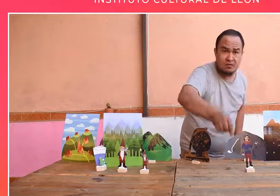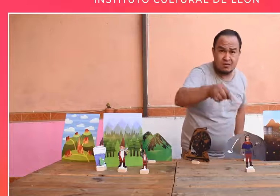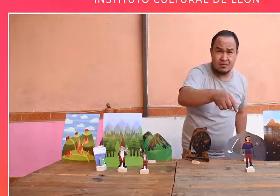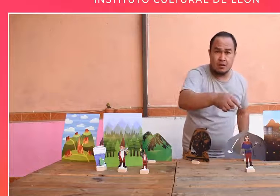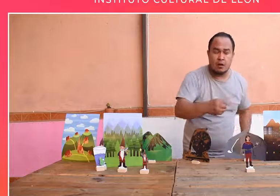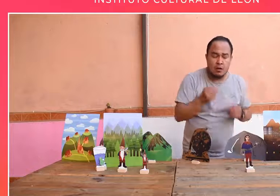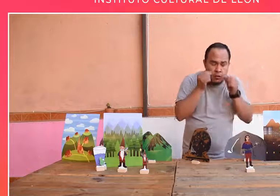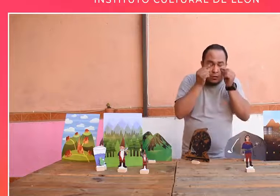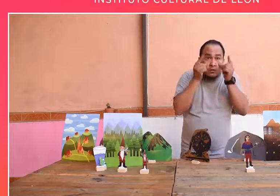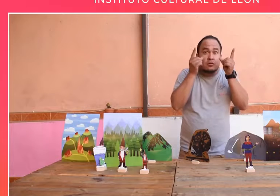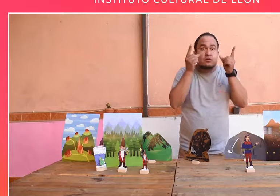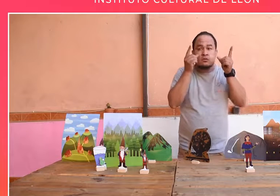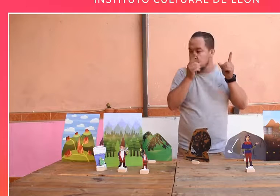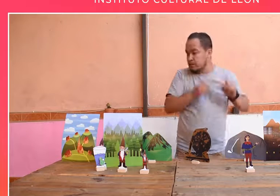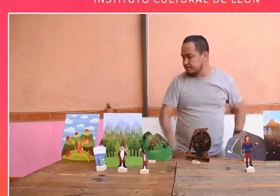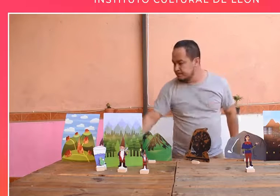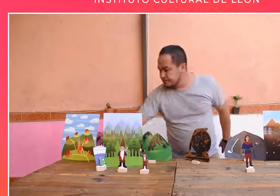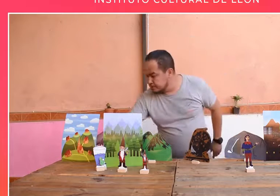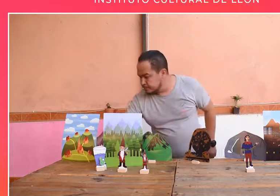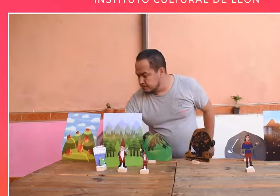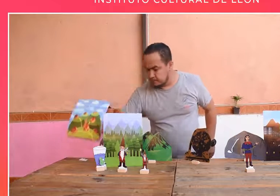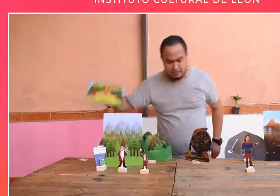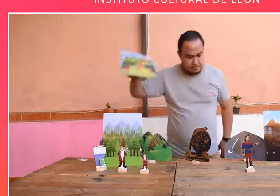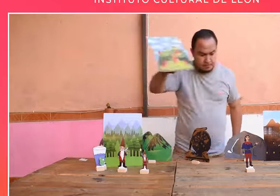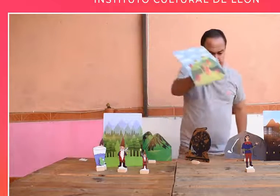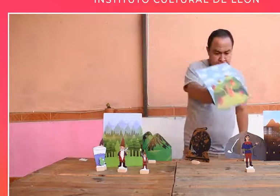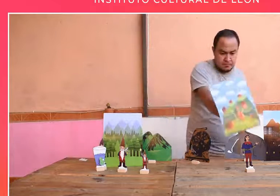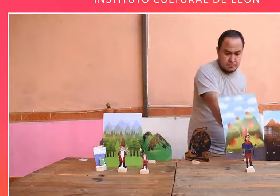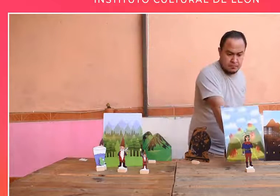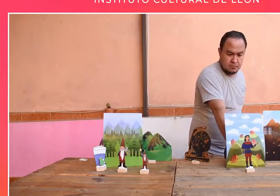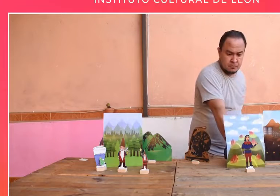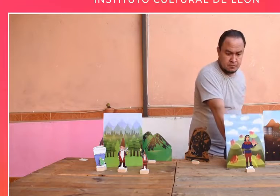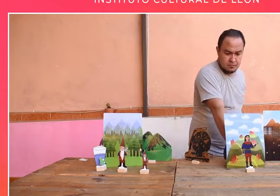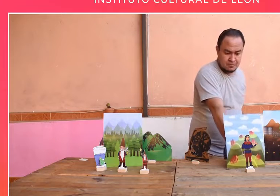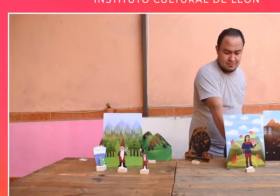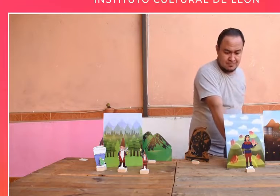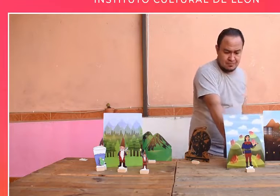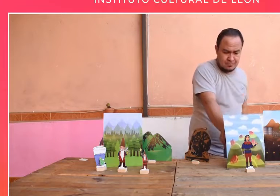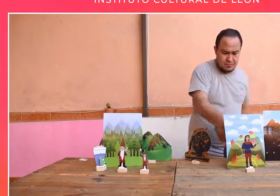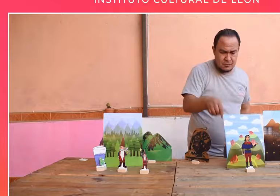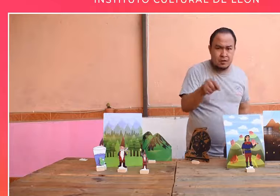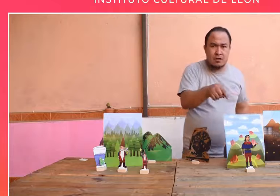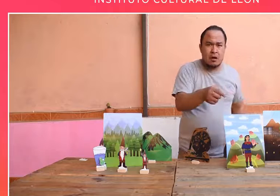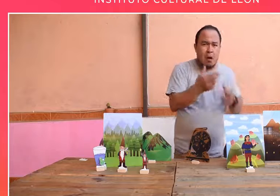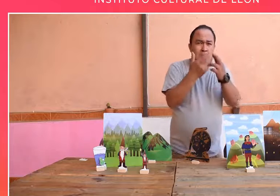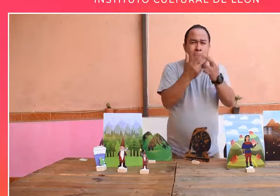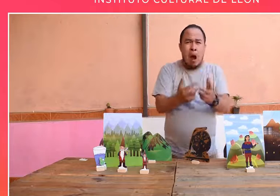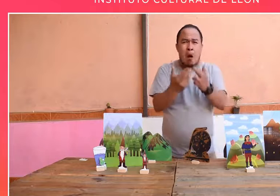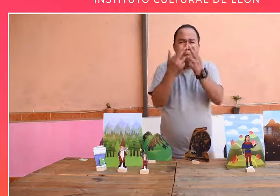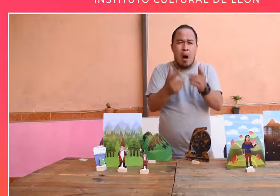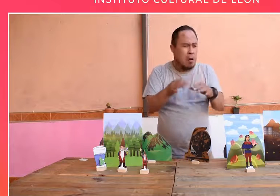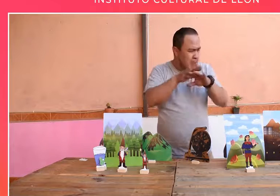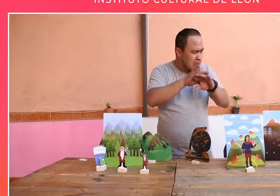Ya se había recuperado de sus heridas en las batallas. Había despertado y estaba